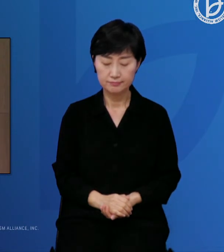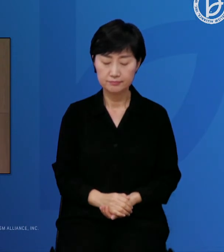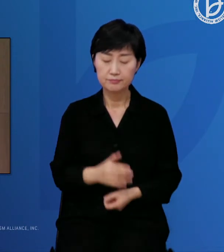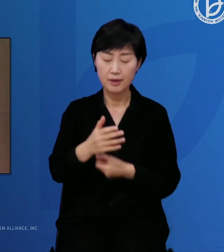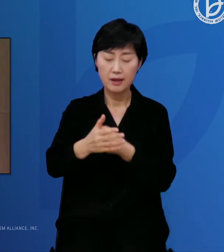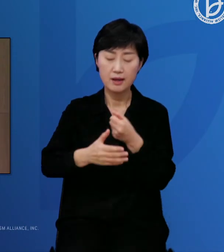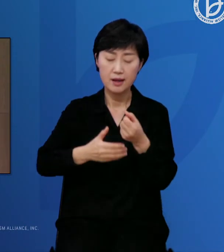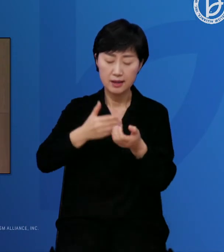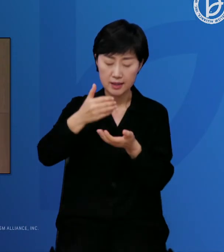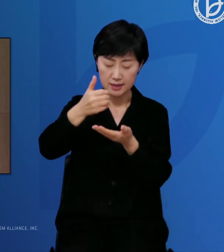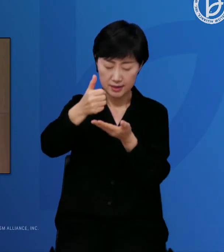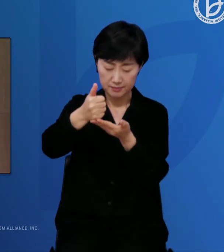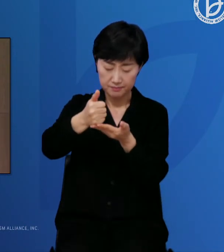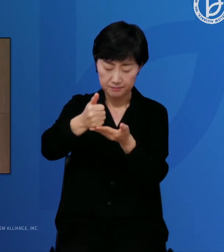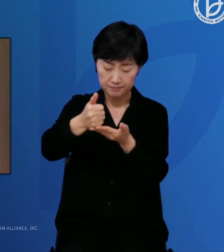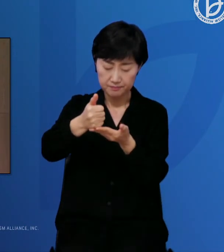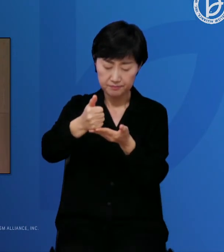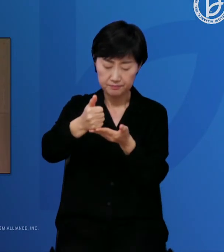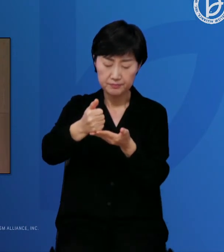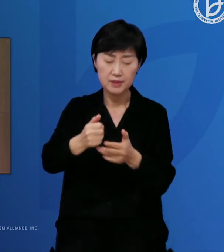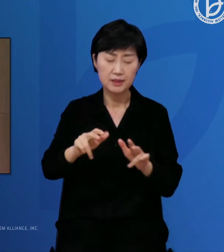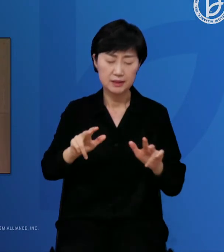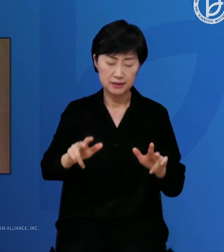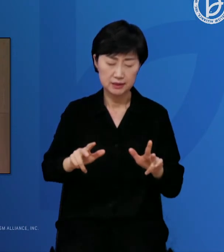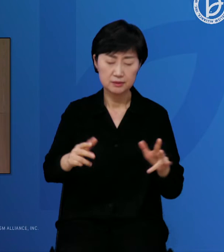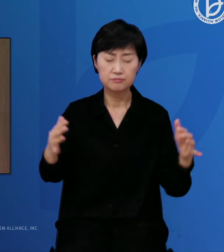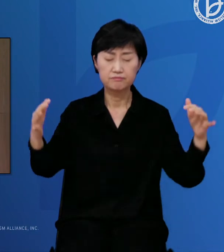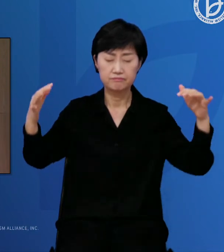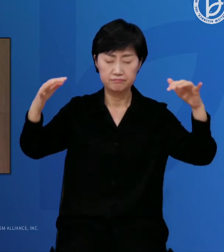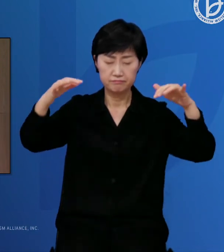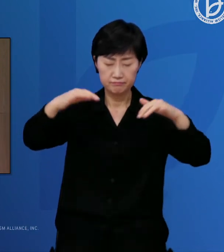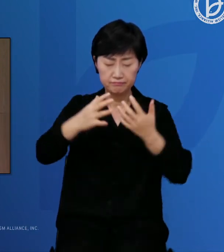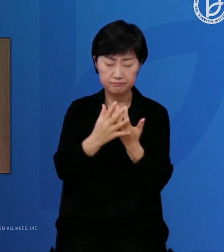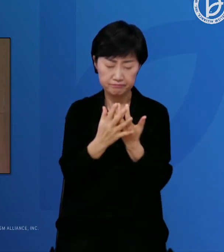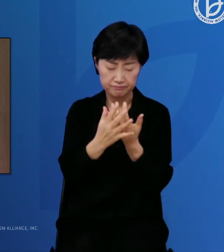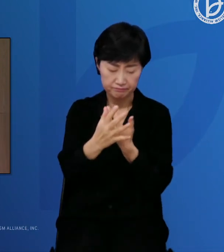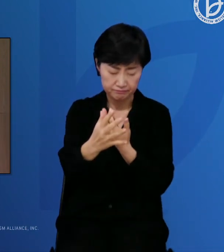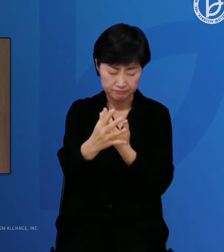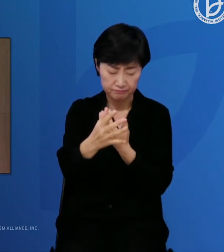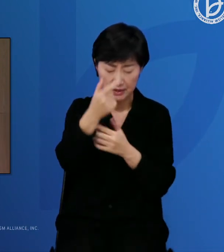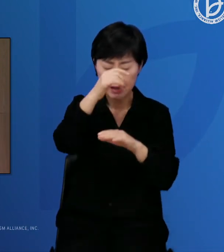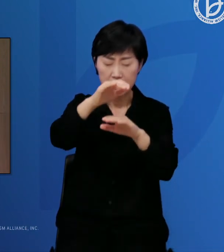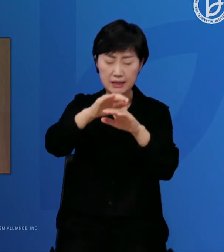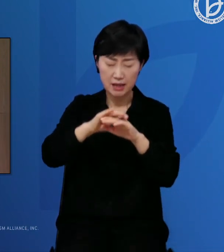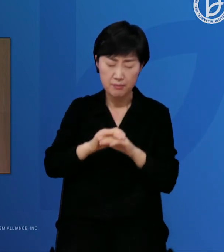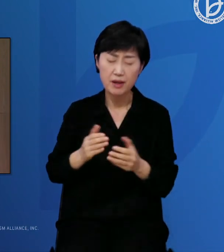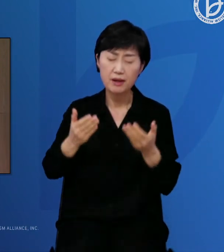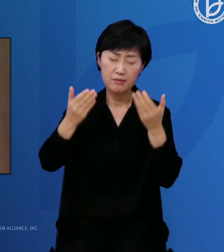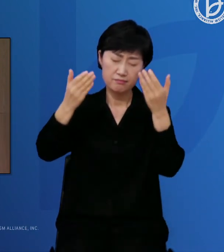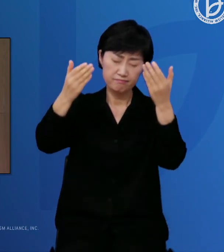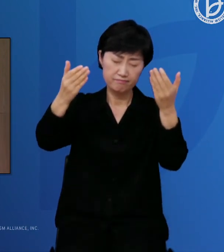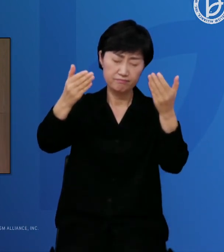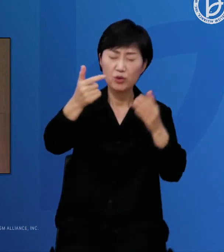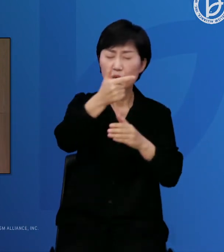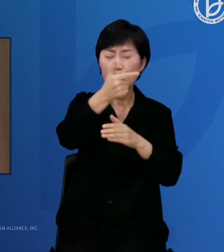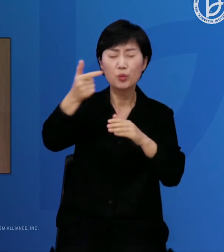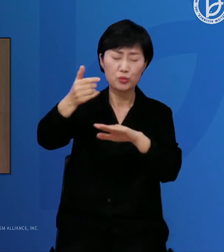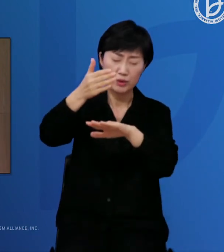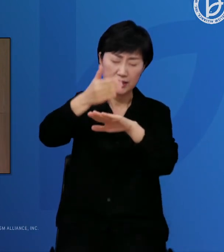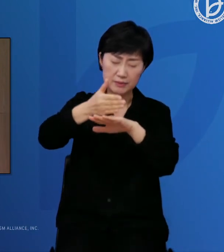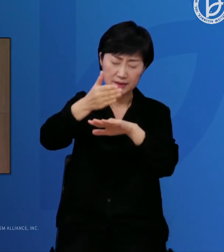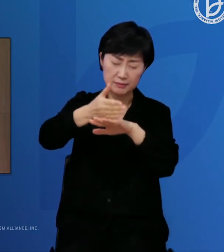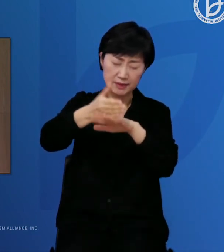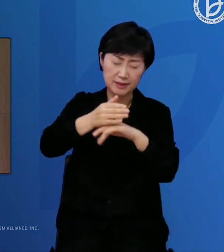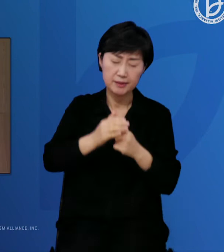하나님, 우리 모두가 한 자리에 모여 하나님께 예배드리게 하시니 감사드립니다. God, we thank you for leading all of us together before you in